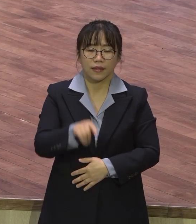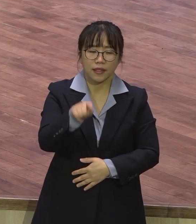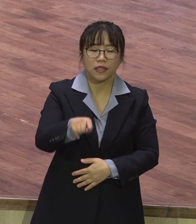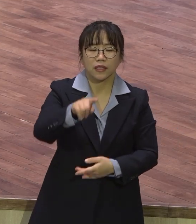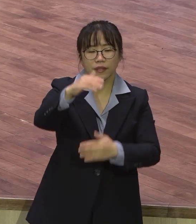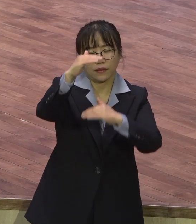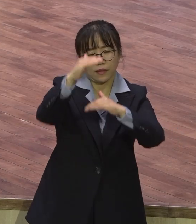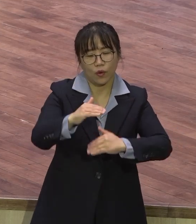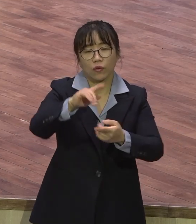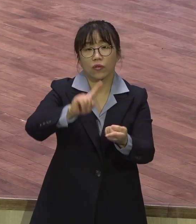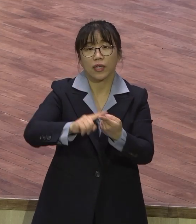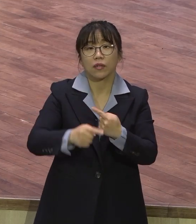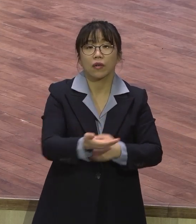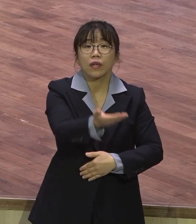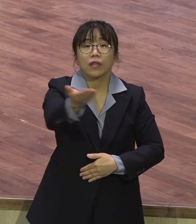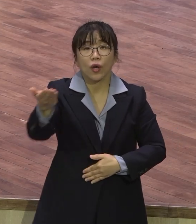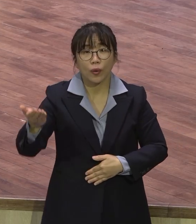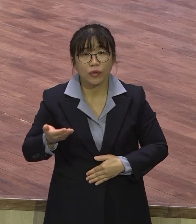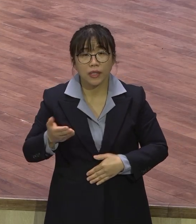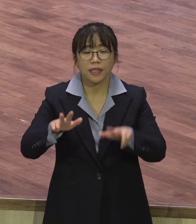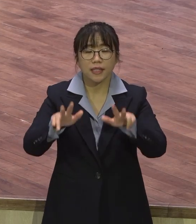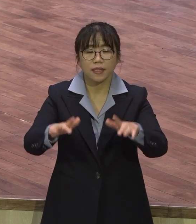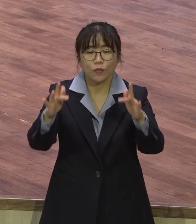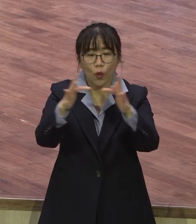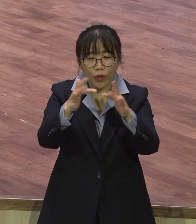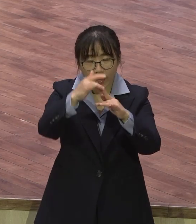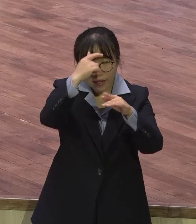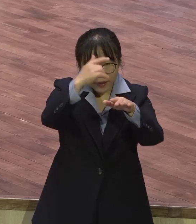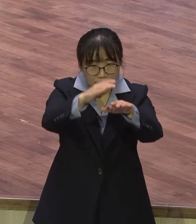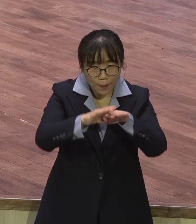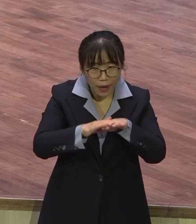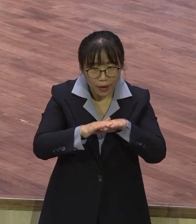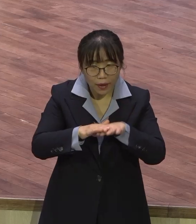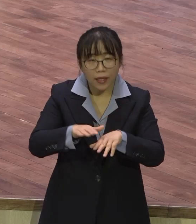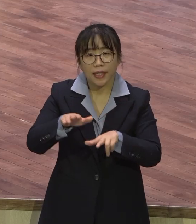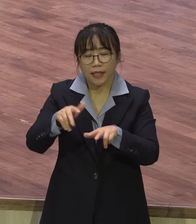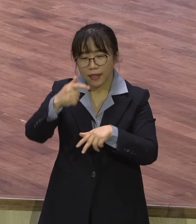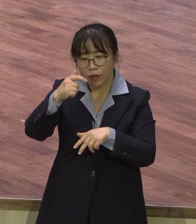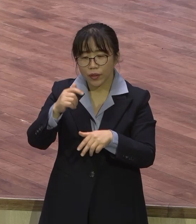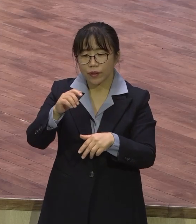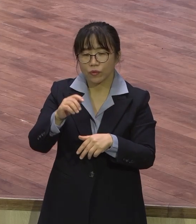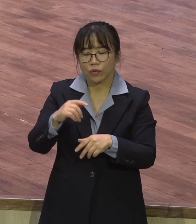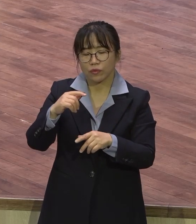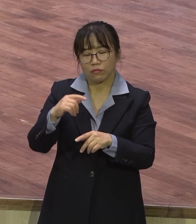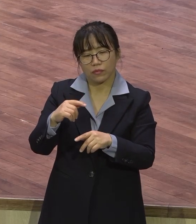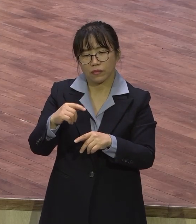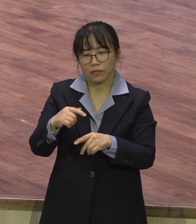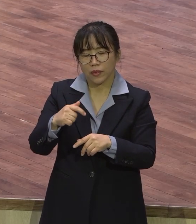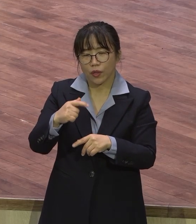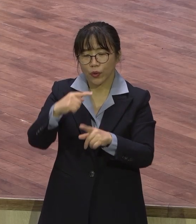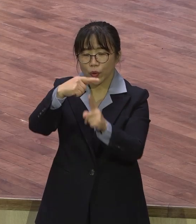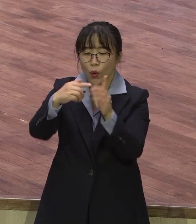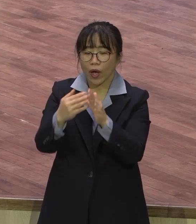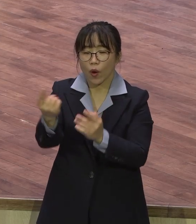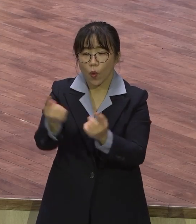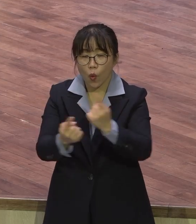대해서 여러분이 온난 예배를 드리든 본당에 나와서 예배를 드리든 이것에 대해서